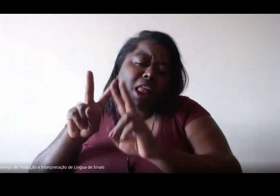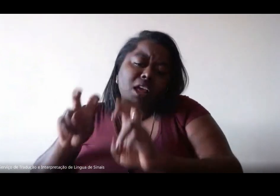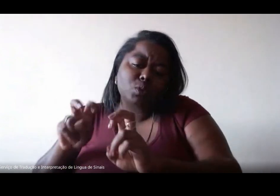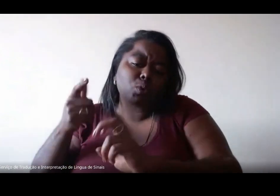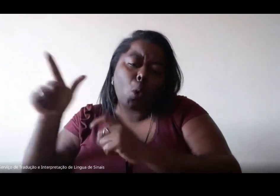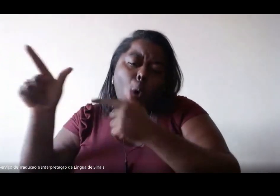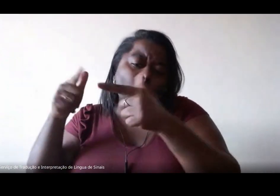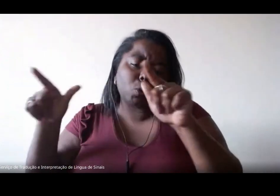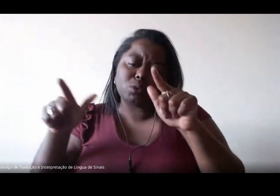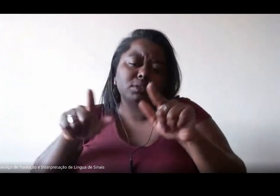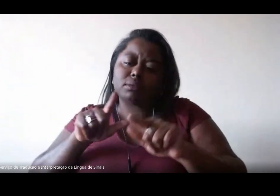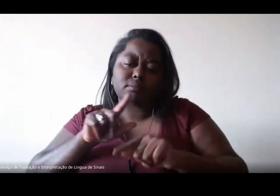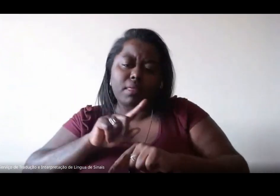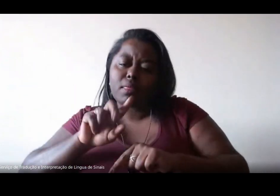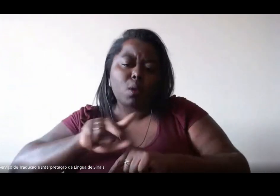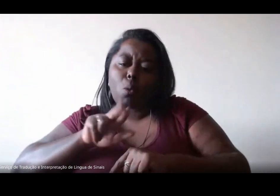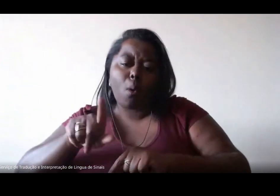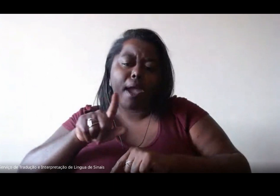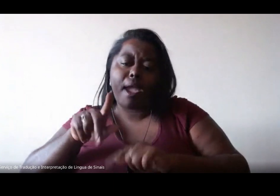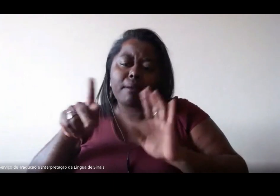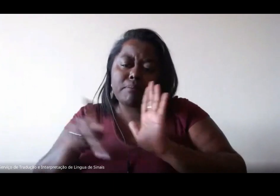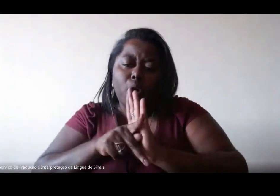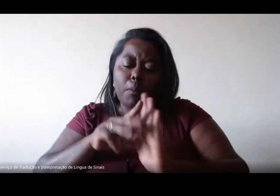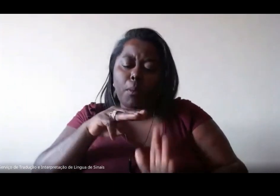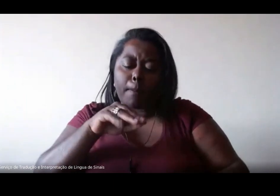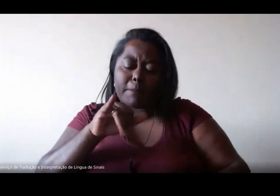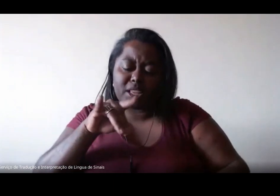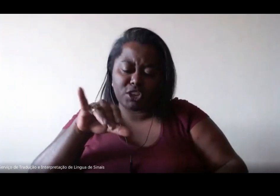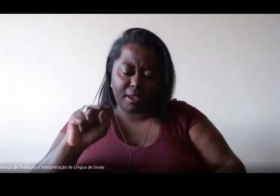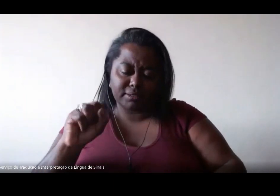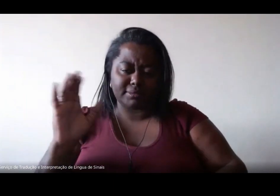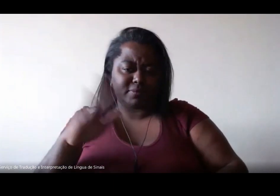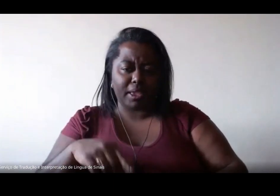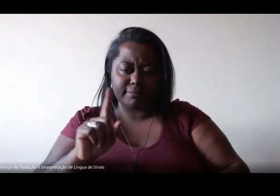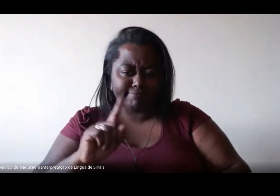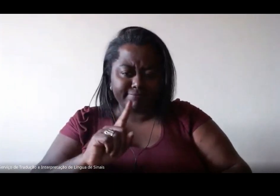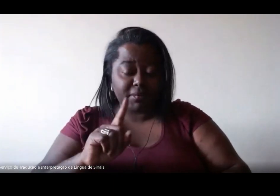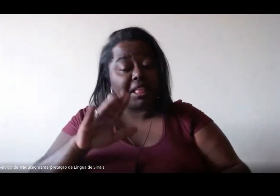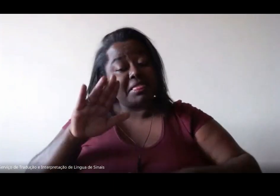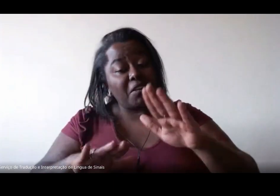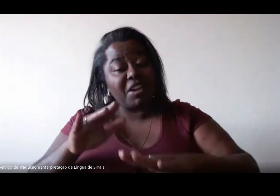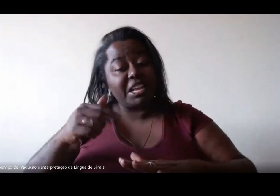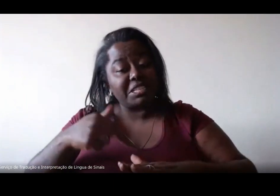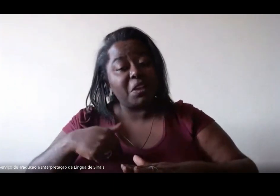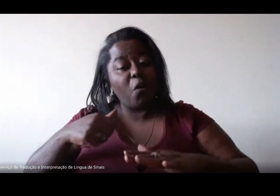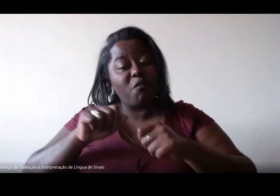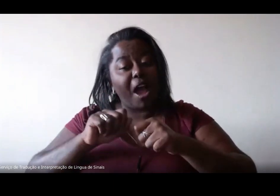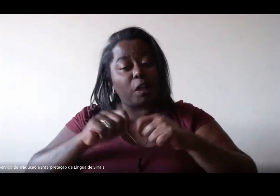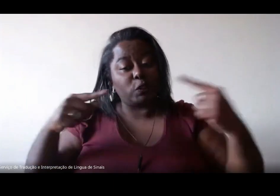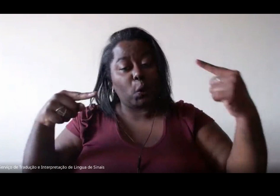assuntos que os citados acima, e que não viesse diretamente das mídias. Eu posso estar na